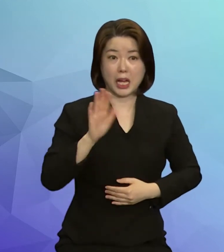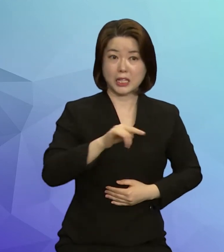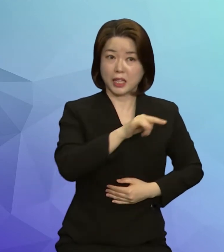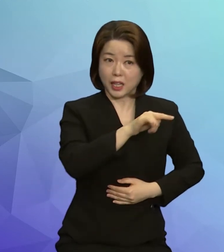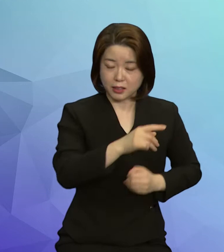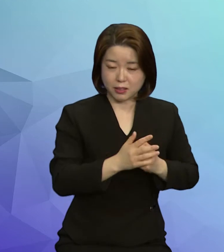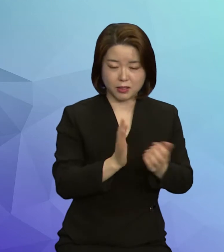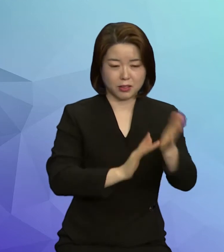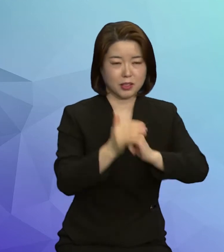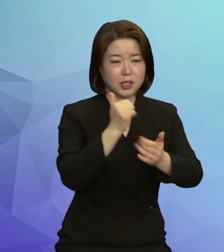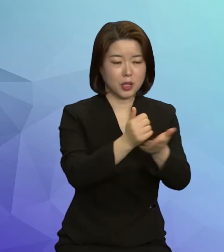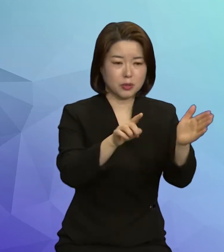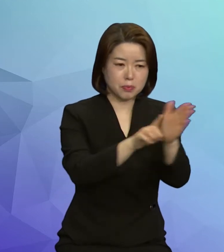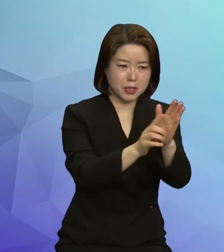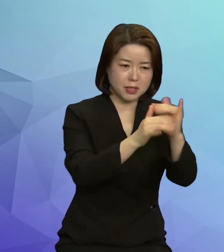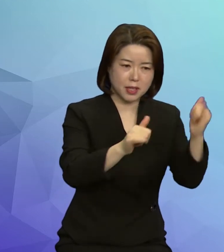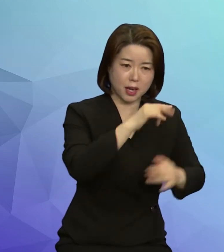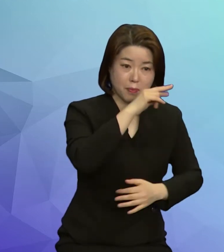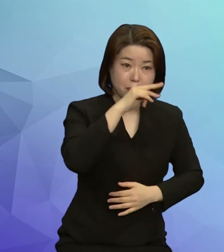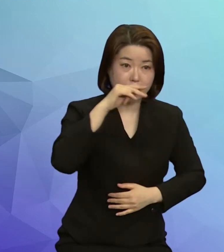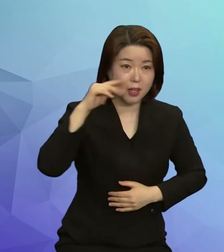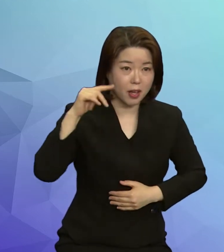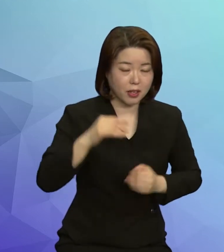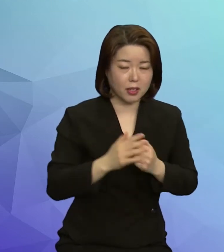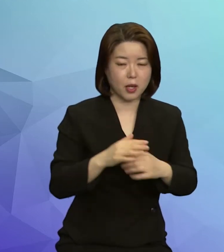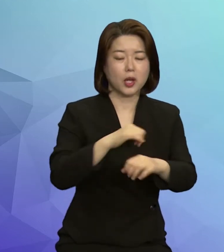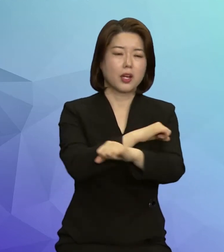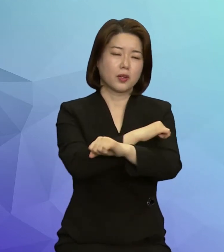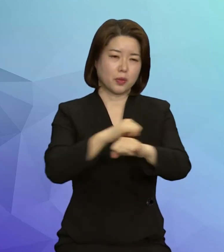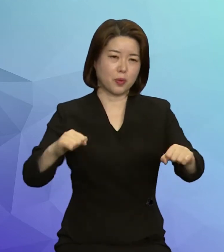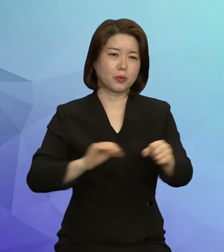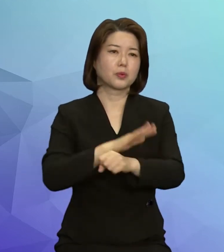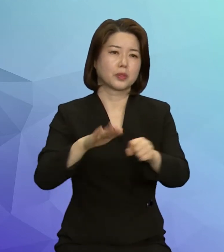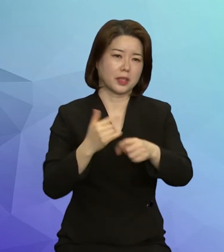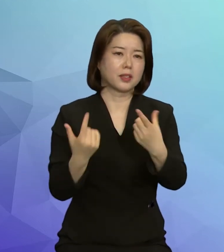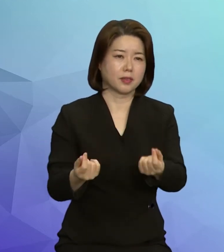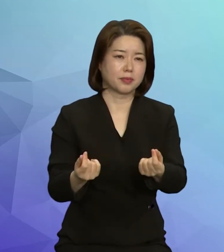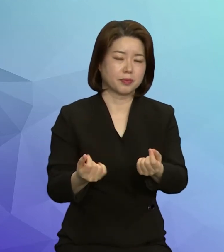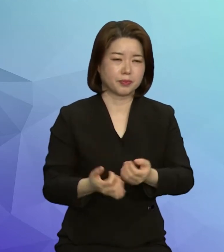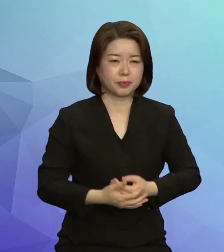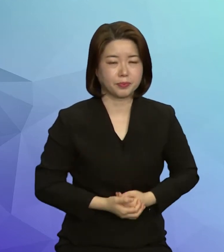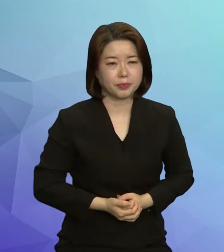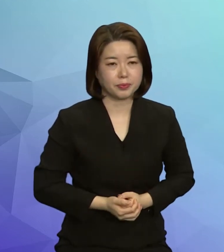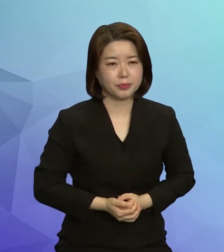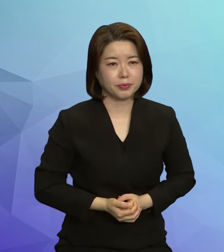근데 그 예수 믿는 사람의 향기가 용서와 사랑이에요.